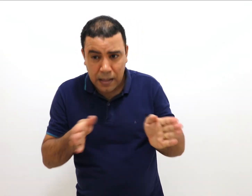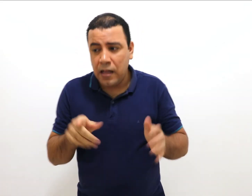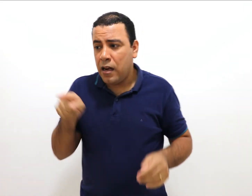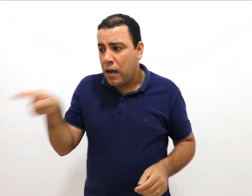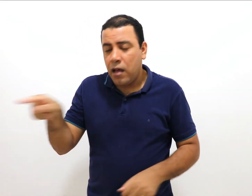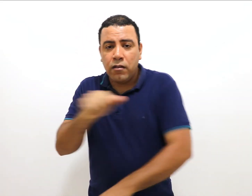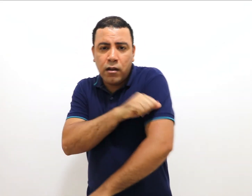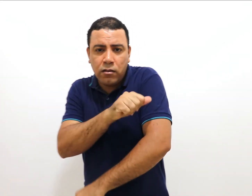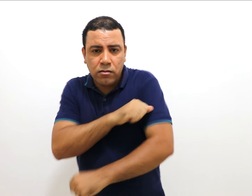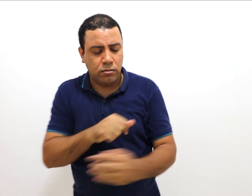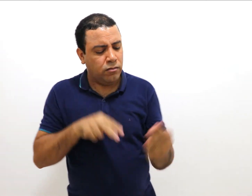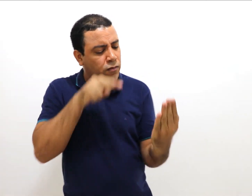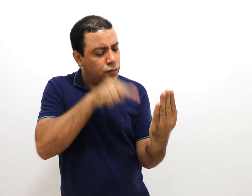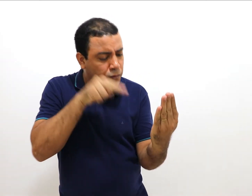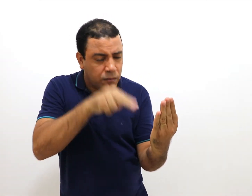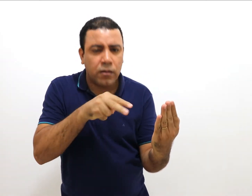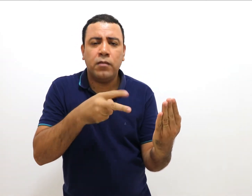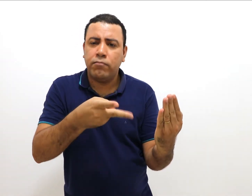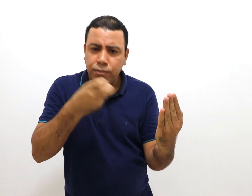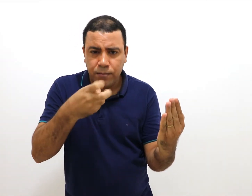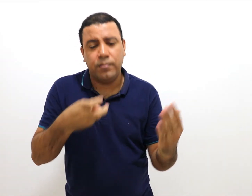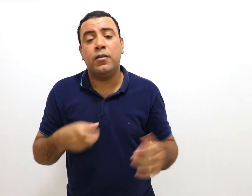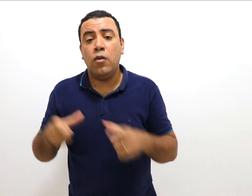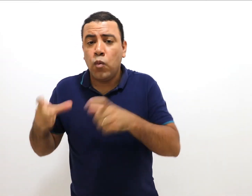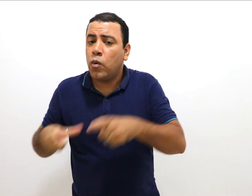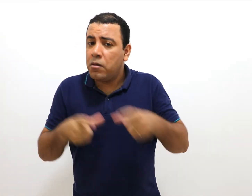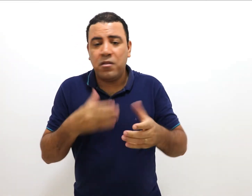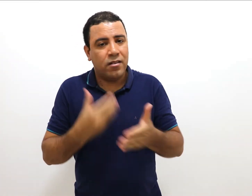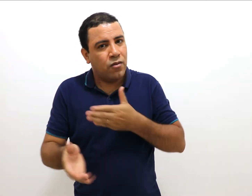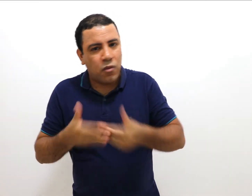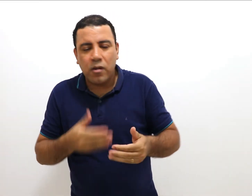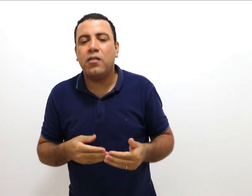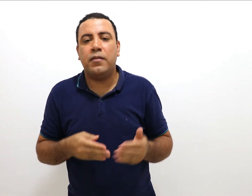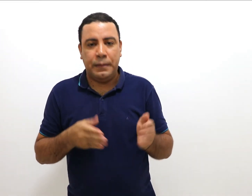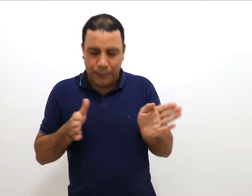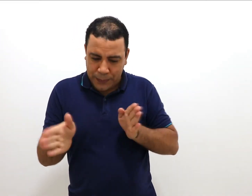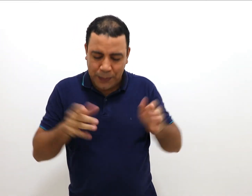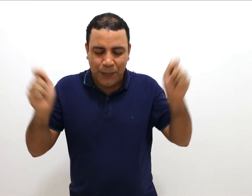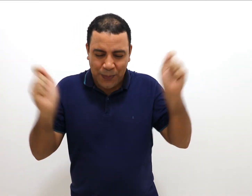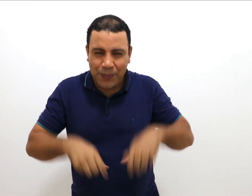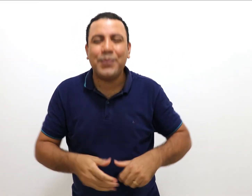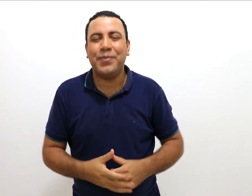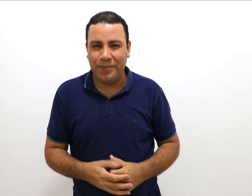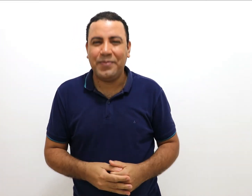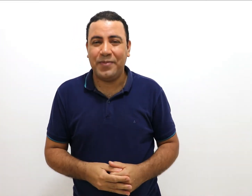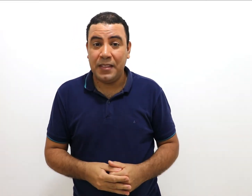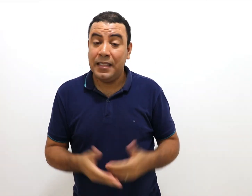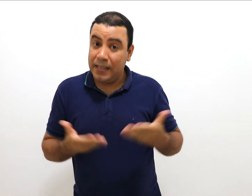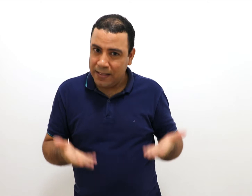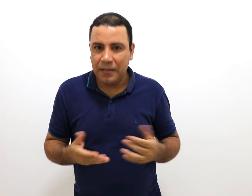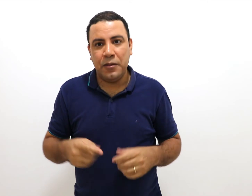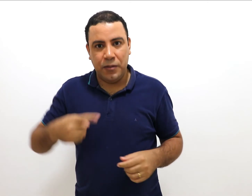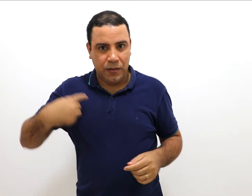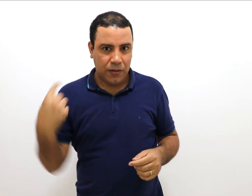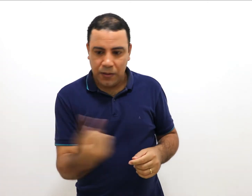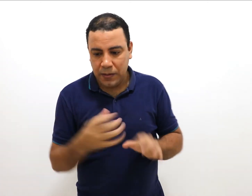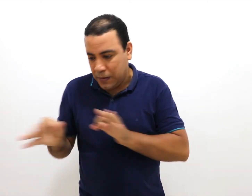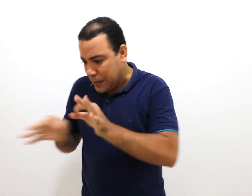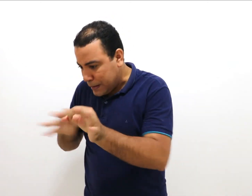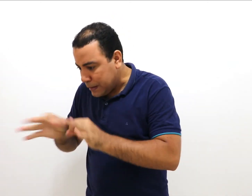Esse formato de acessibilidade permite ao estudante acessar o conteúdo em qualquer espaço. Assim, trouxemos